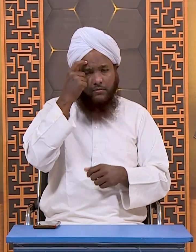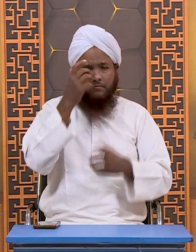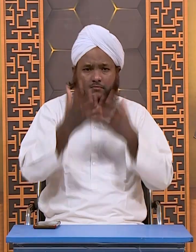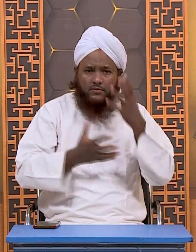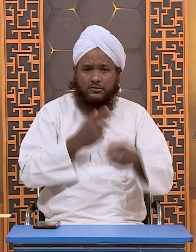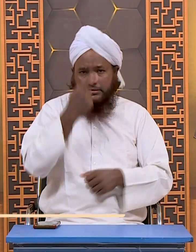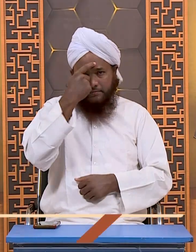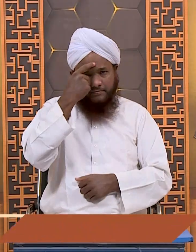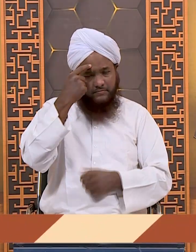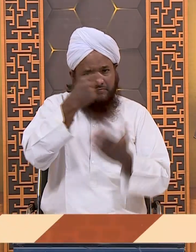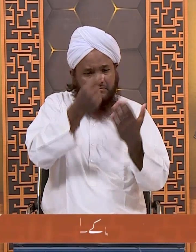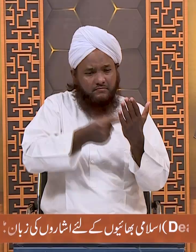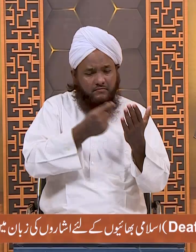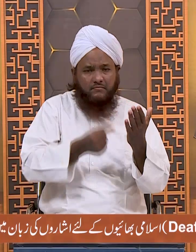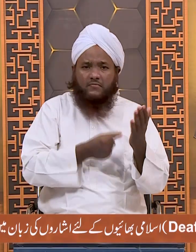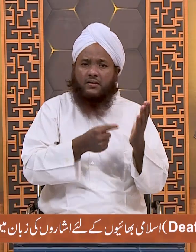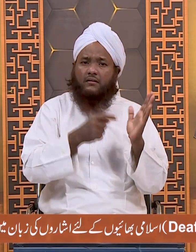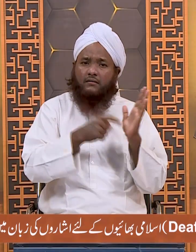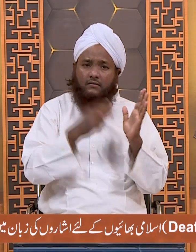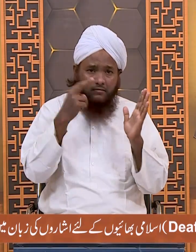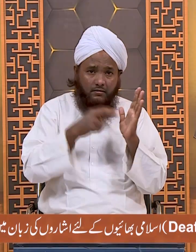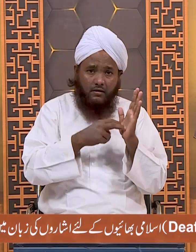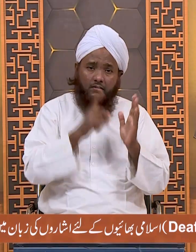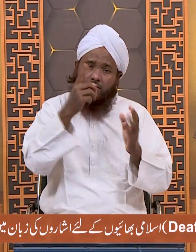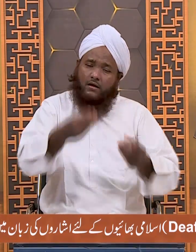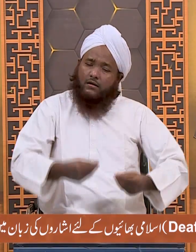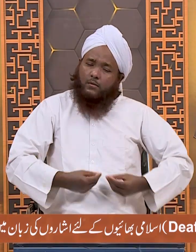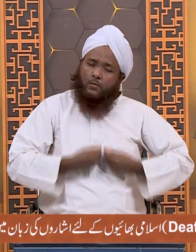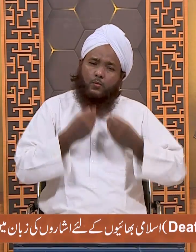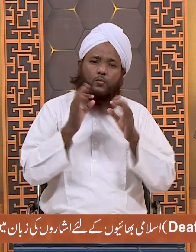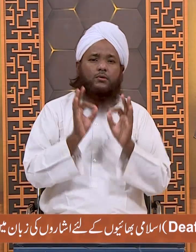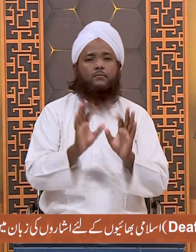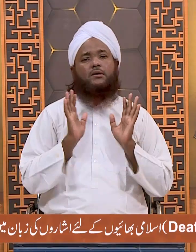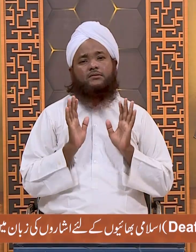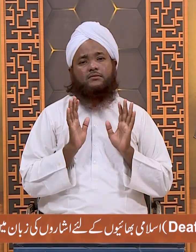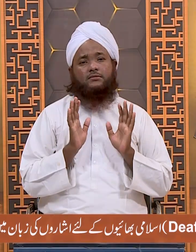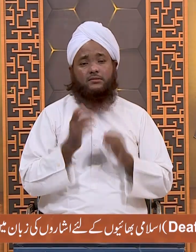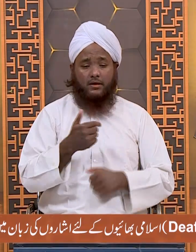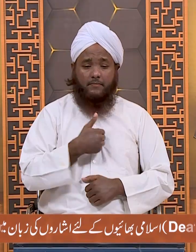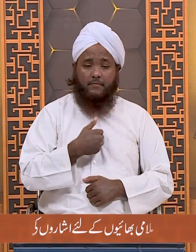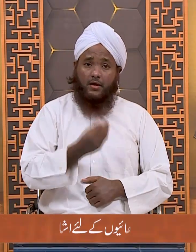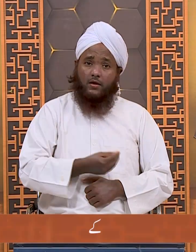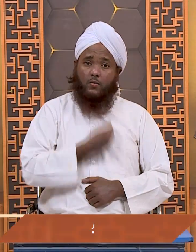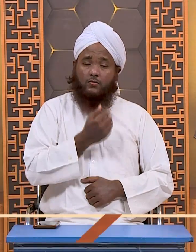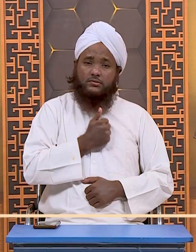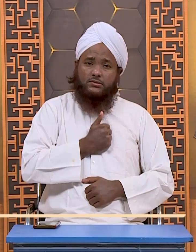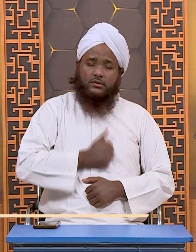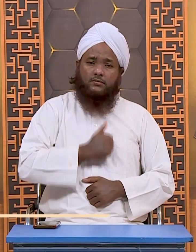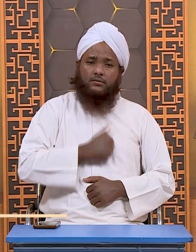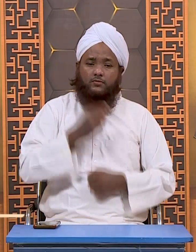पर अल्लाह तबारक व तआला की रिज़ा पे राज़ी रहना, यानी हर तकदीर पे राज़ी रहना। जो आपको मिला है,